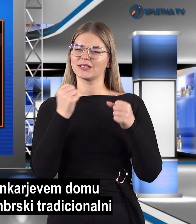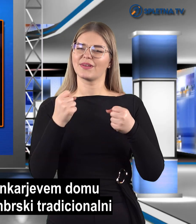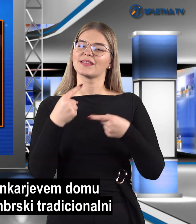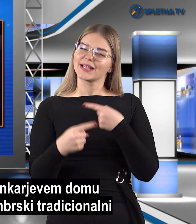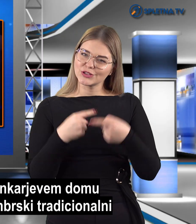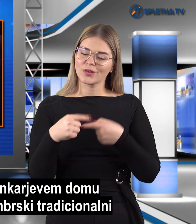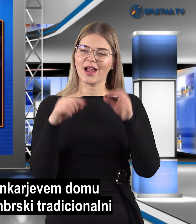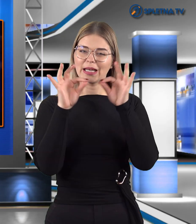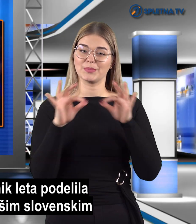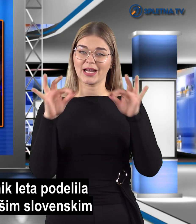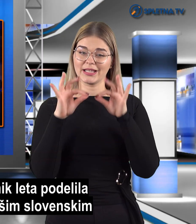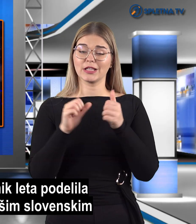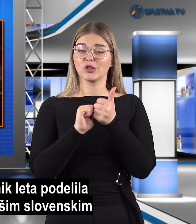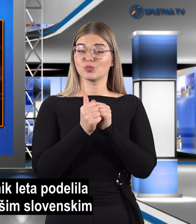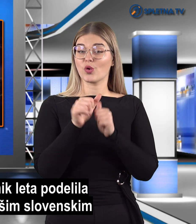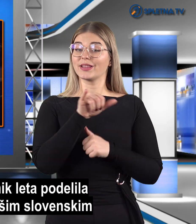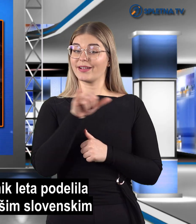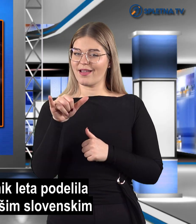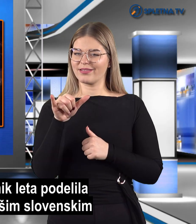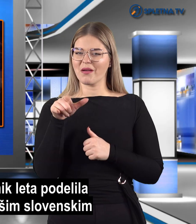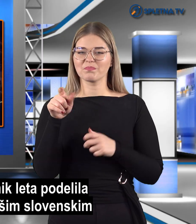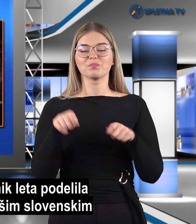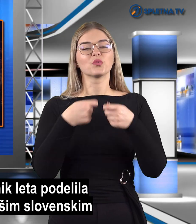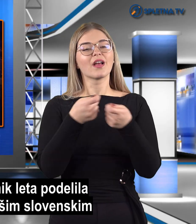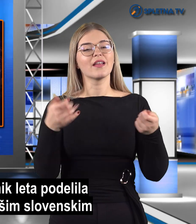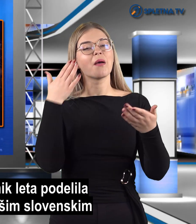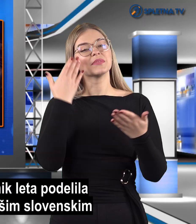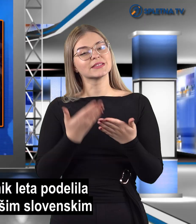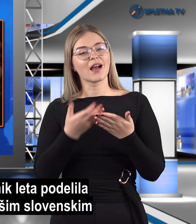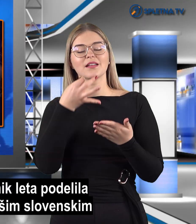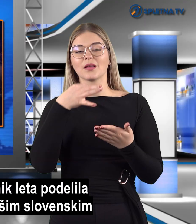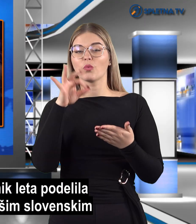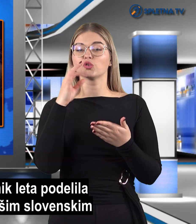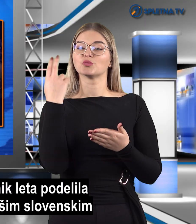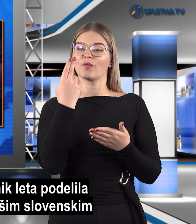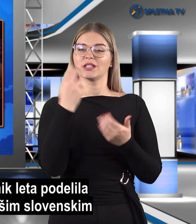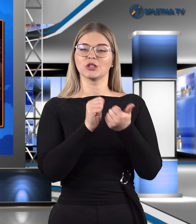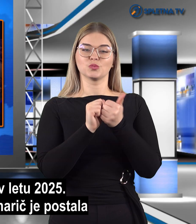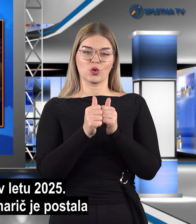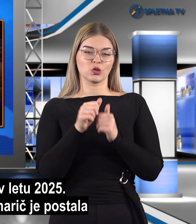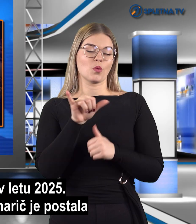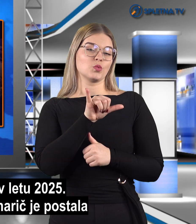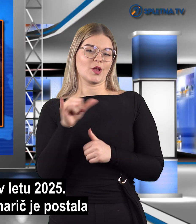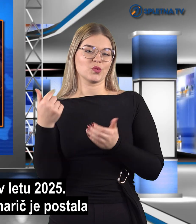tradicionalni prireditvi Športnik leta podelila priznanja najboljšim slovenskim športnikom v letu 2025.